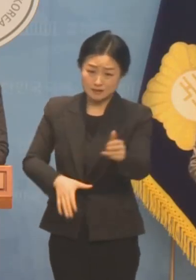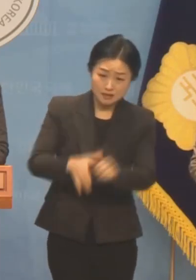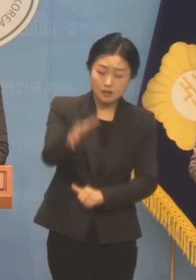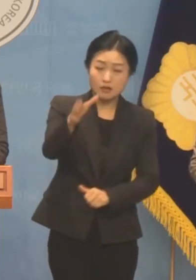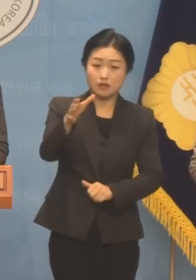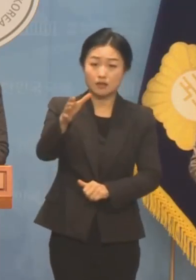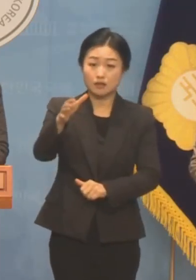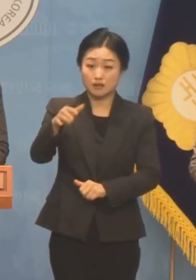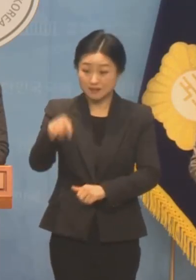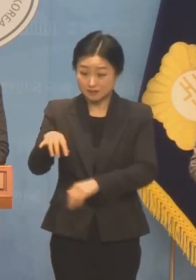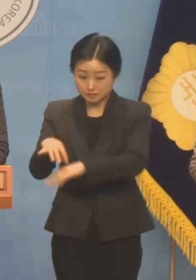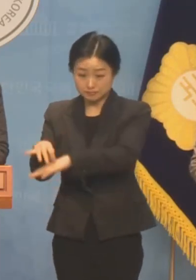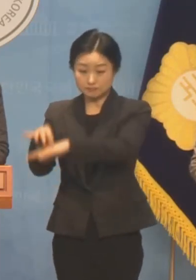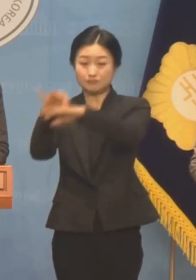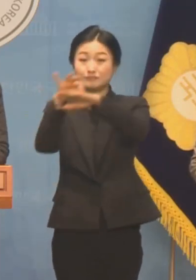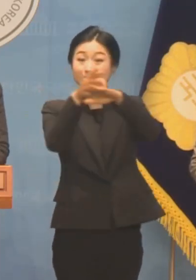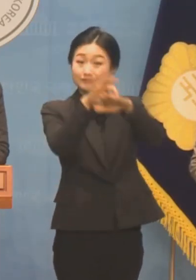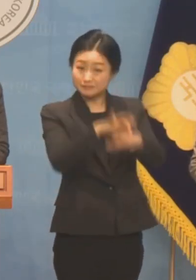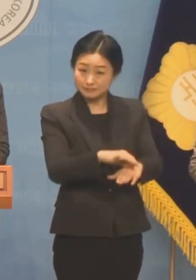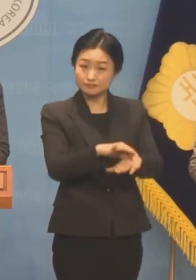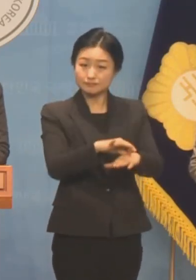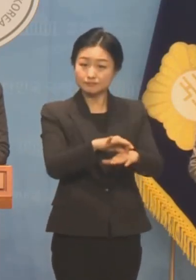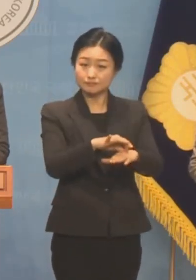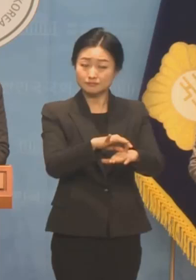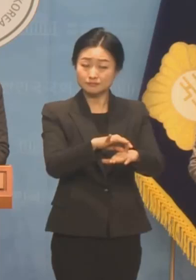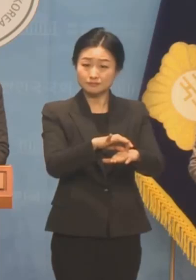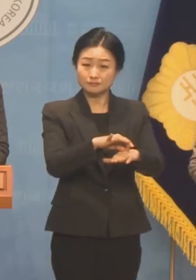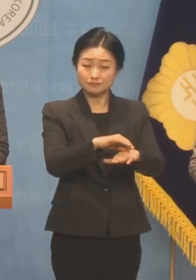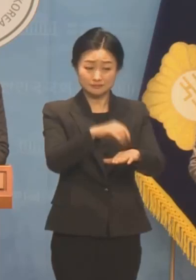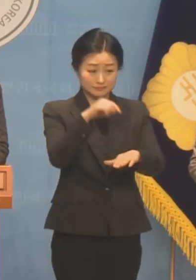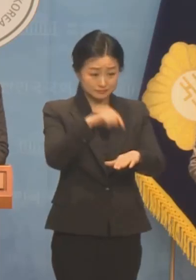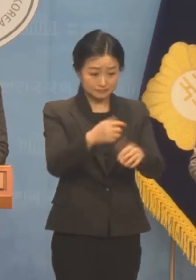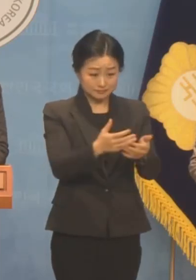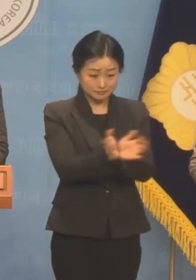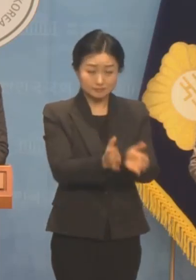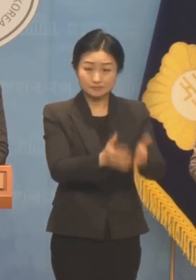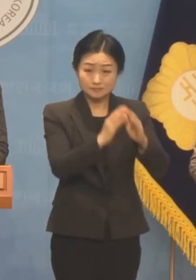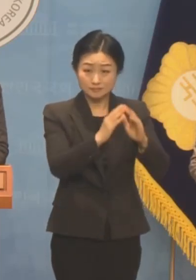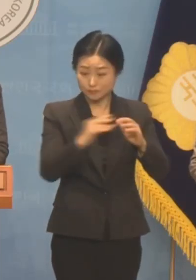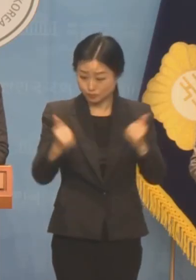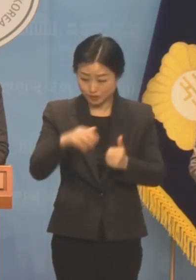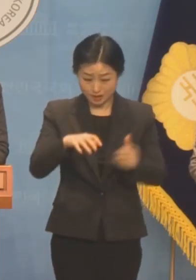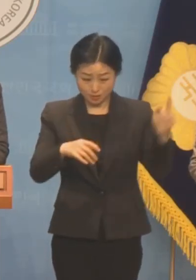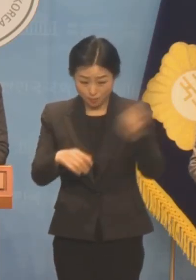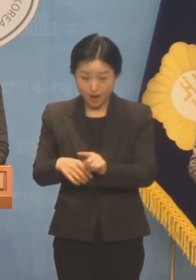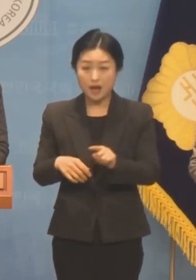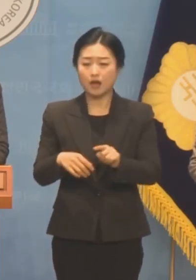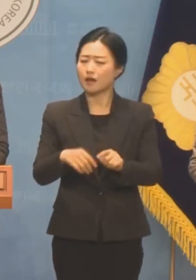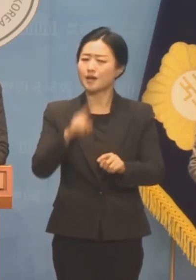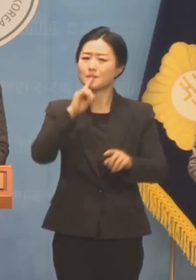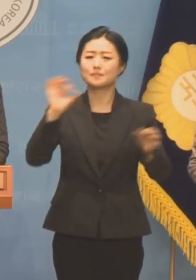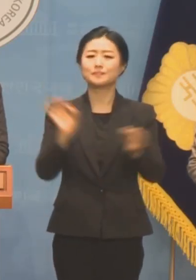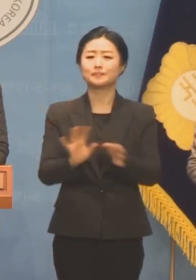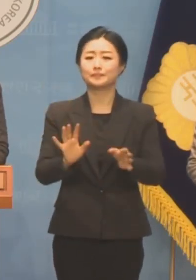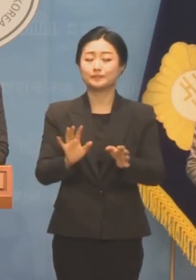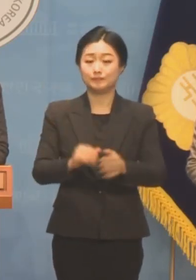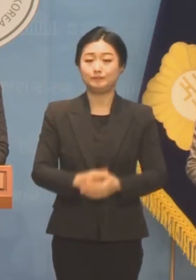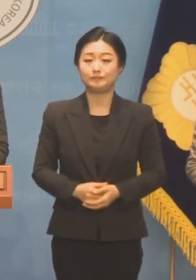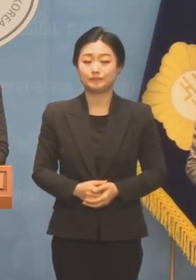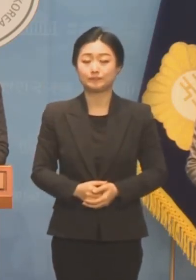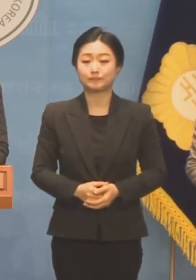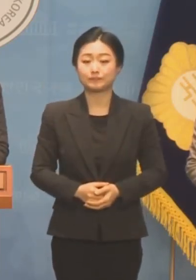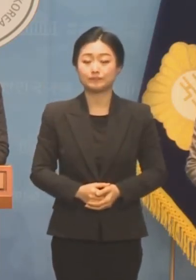인물들이 다시 버젓이 국회에 들어왔다라고 하는 것 상상할 수 없는 일이죠. 그